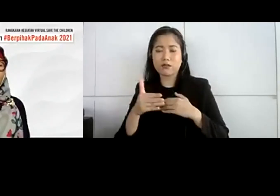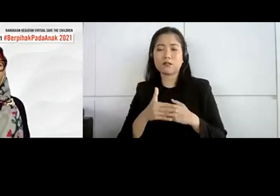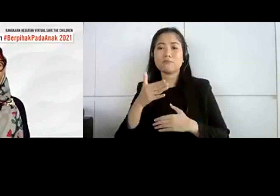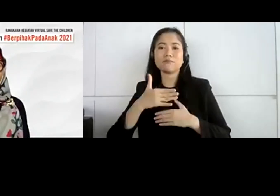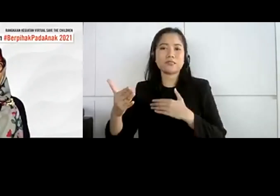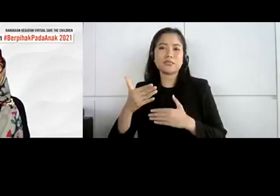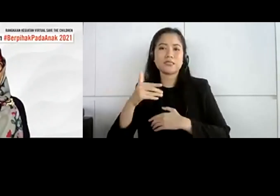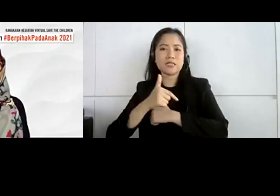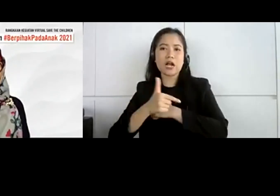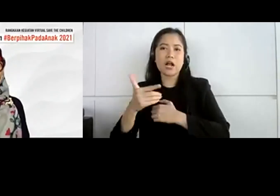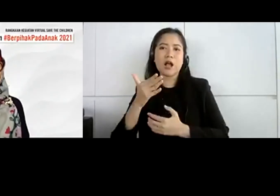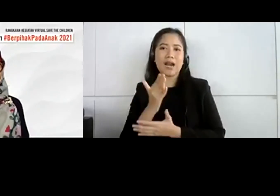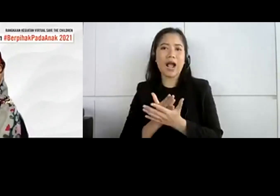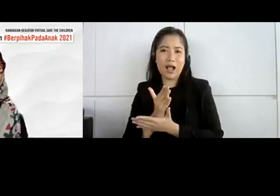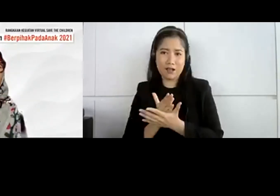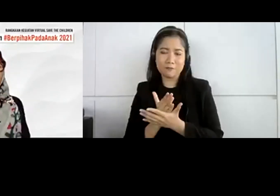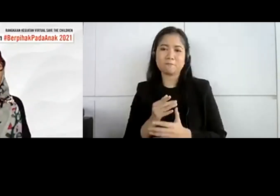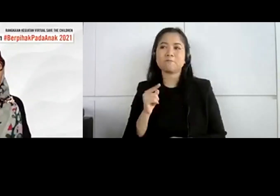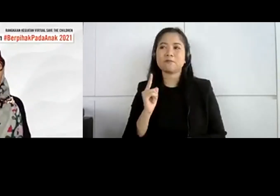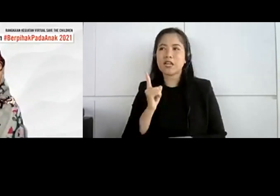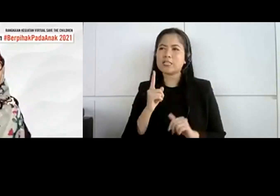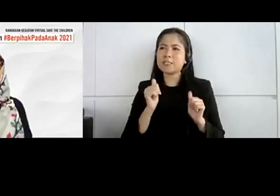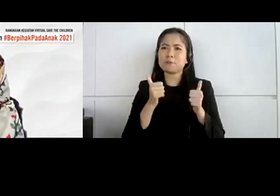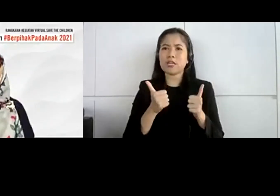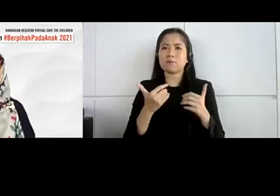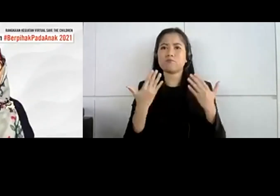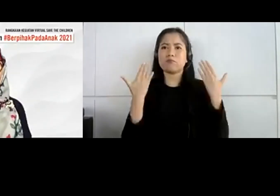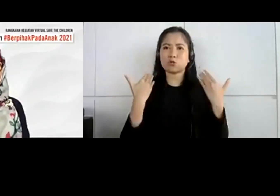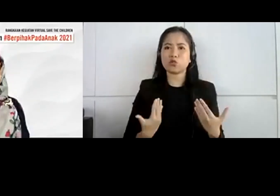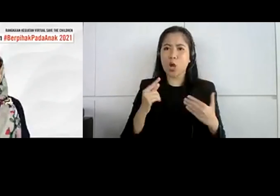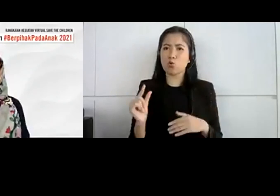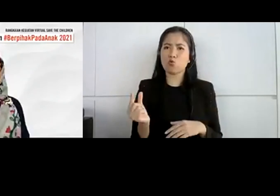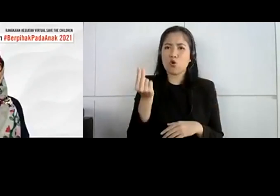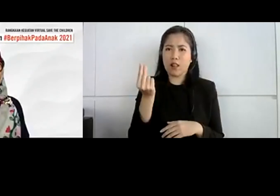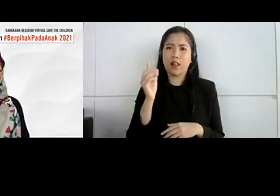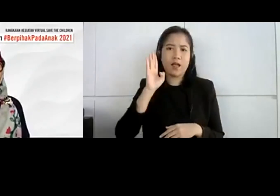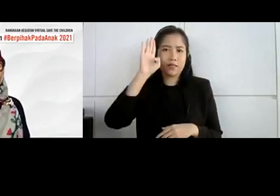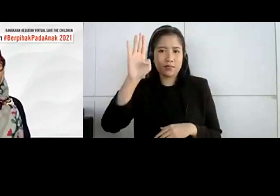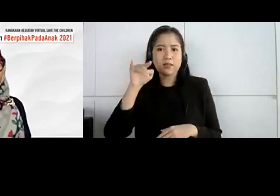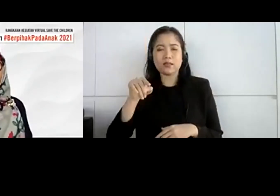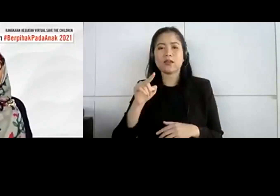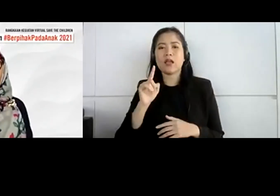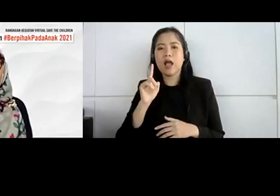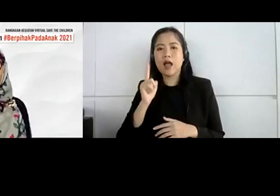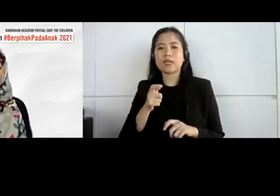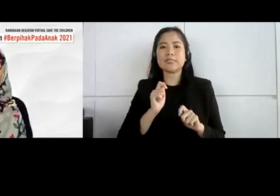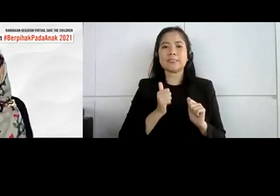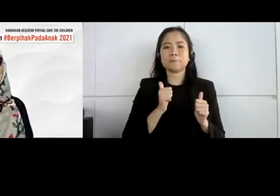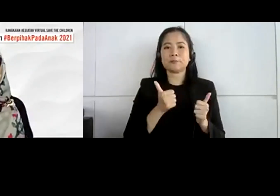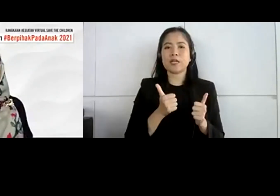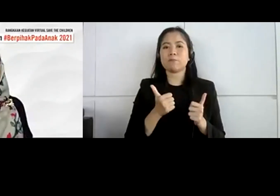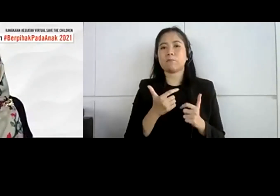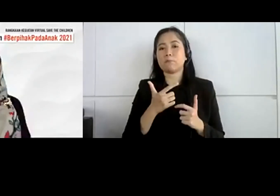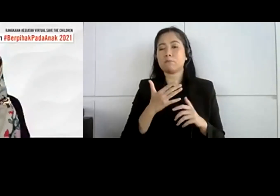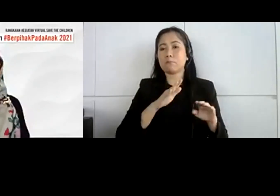mempersiapkan SDM unggul di masa yang akan datang melalui kebijakan penyiapan profil pelajar Pancasila.